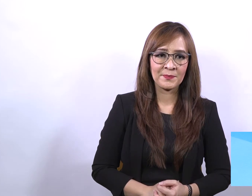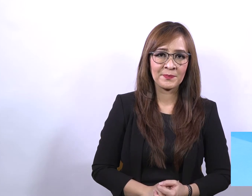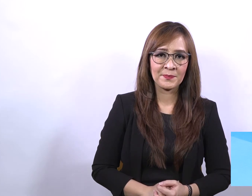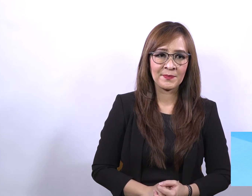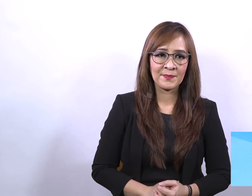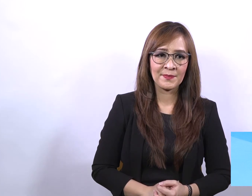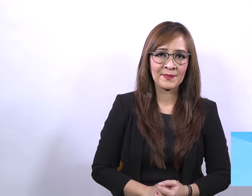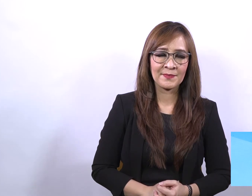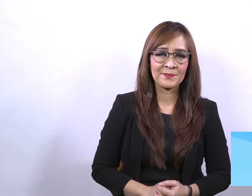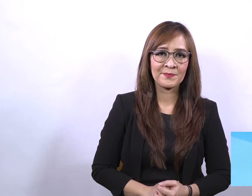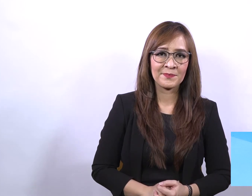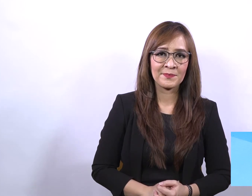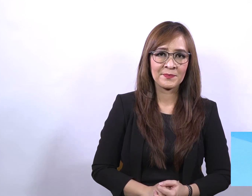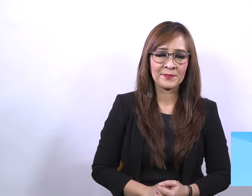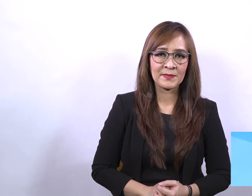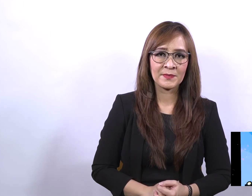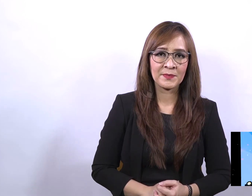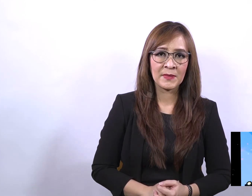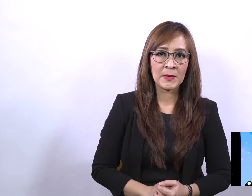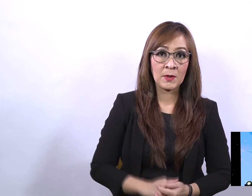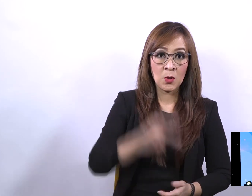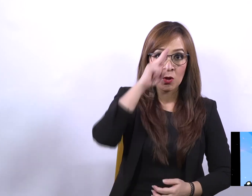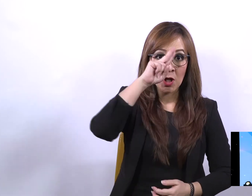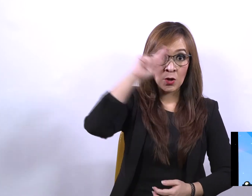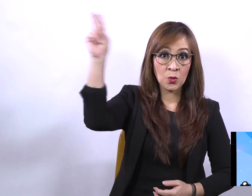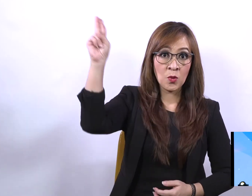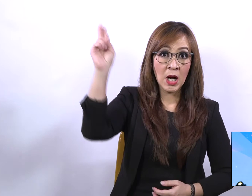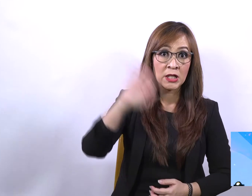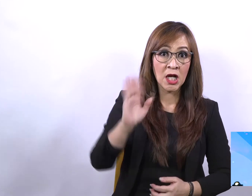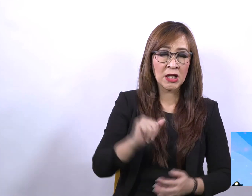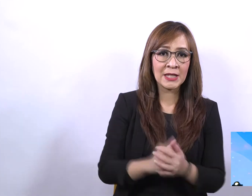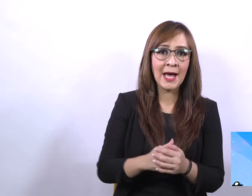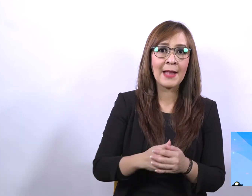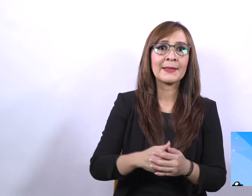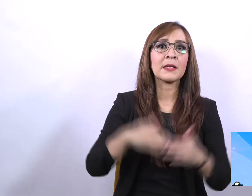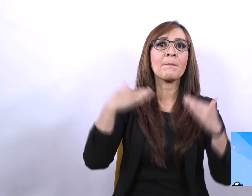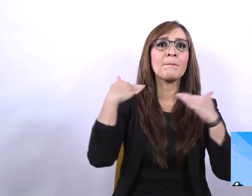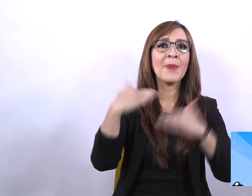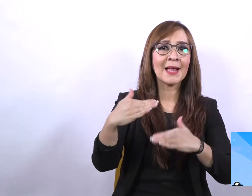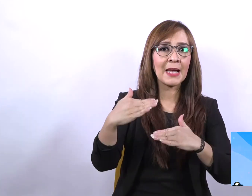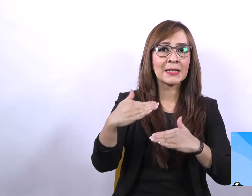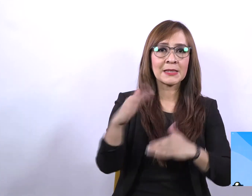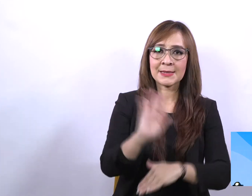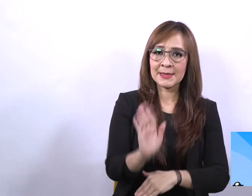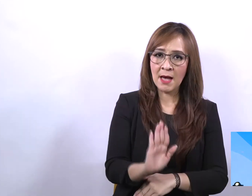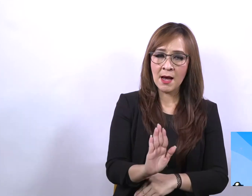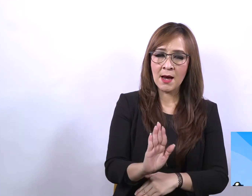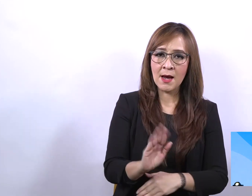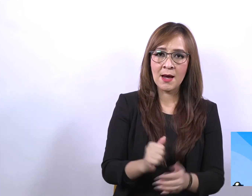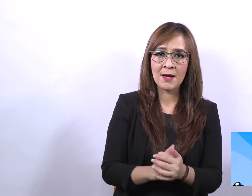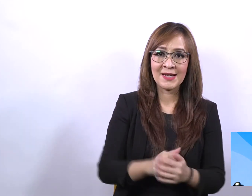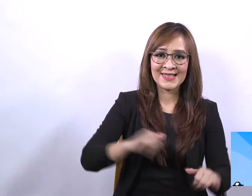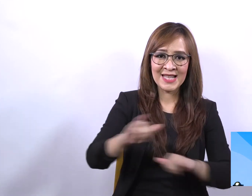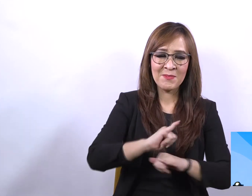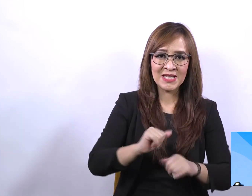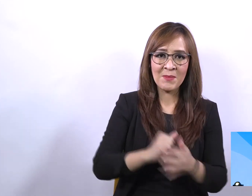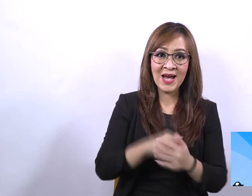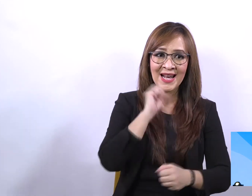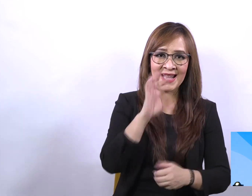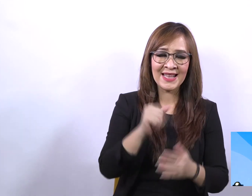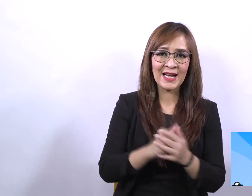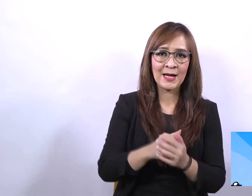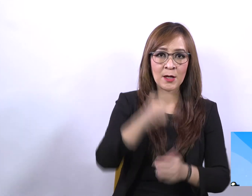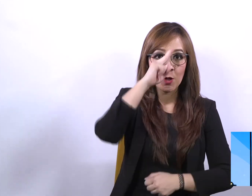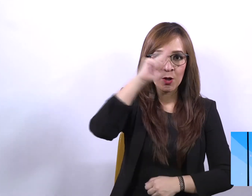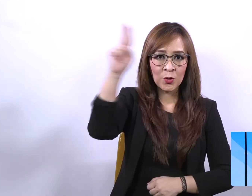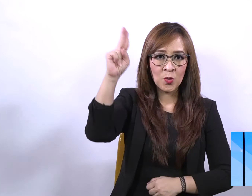Hai hizmet bawah Biar Tuhan yang tidak terbatas aneh Hai semacam bilang sama zat